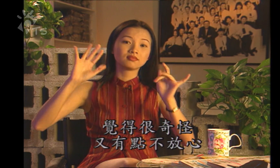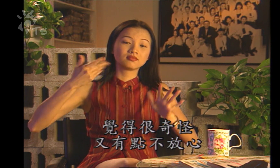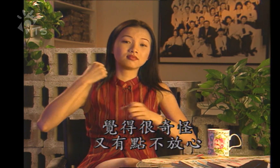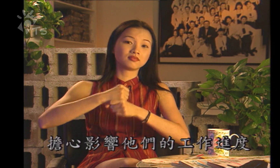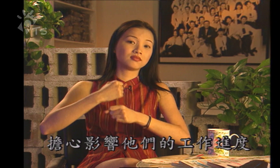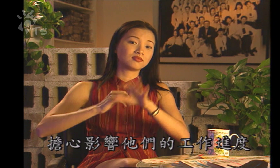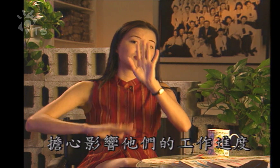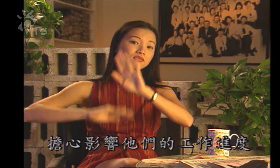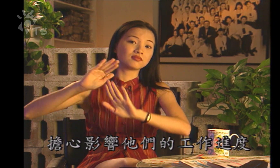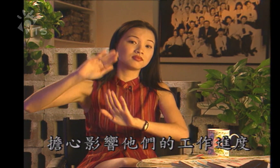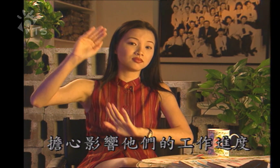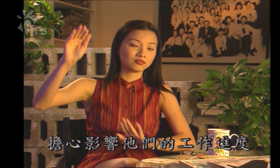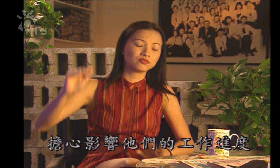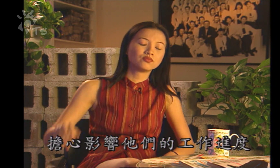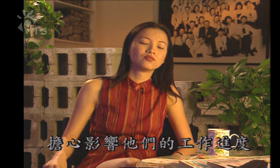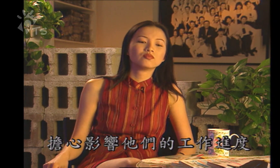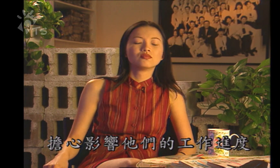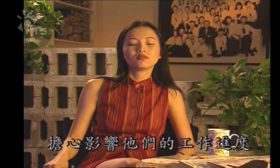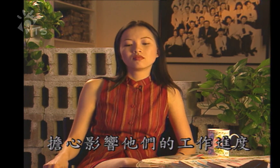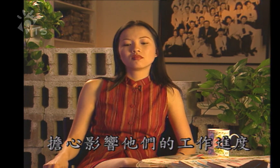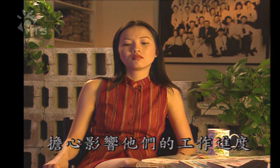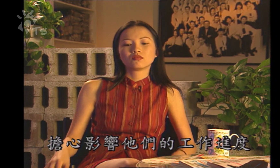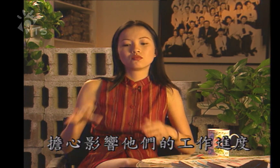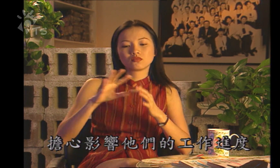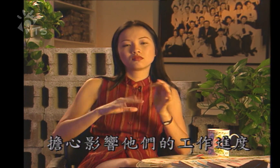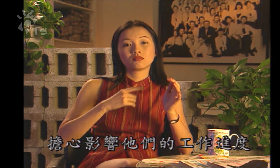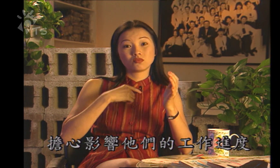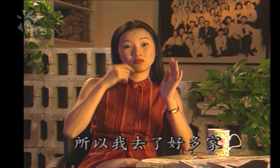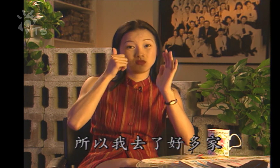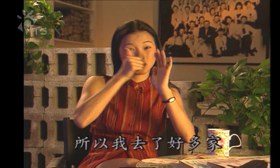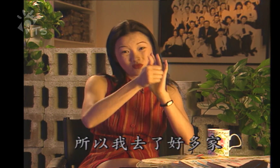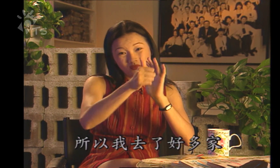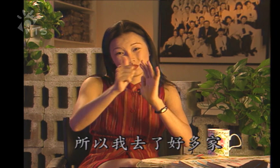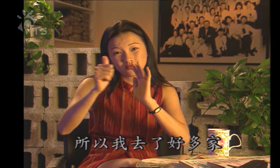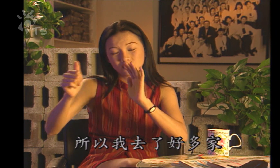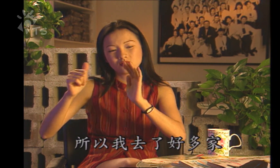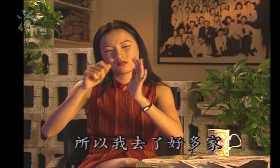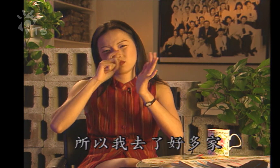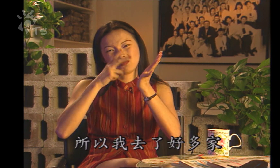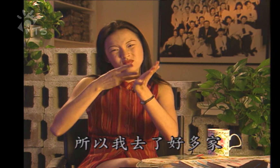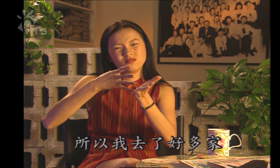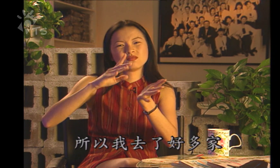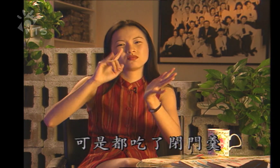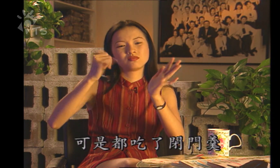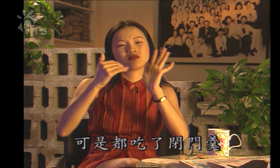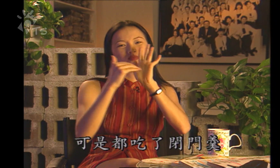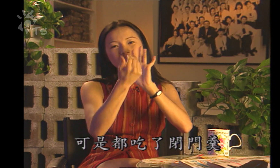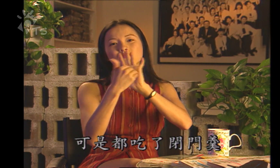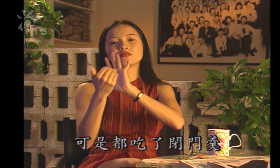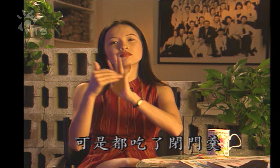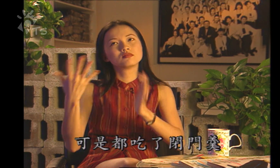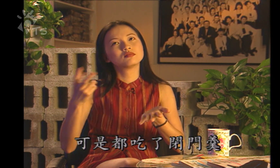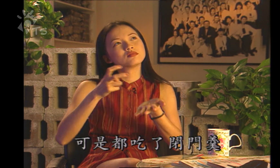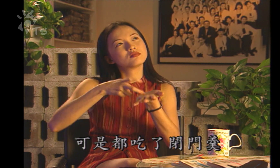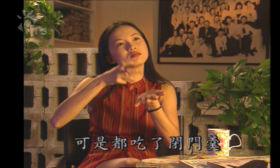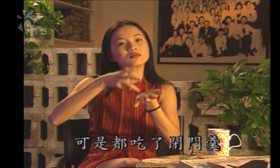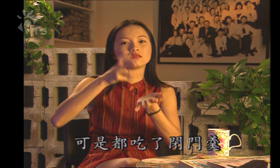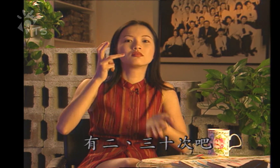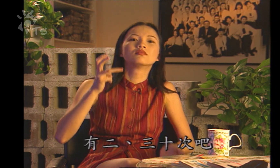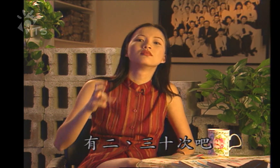担心影响他们的工作进度，所以我去了好多家，可是都吃了闭门羹，有二三